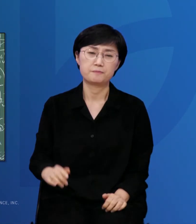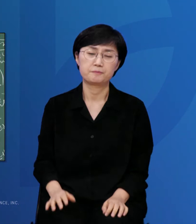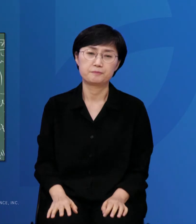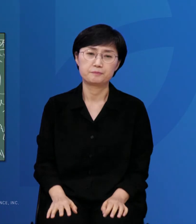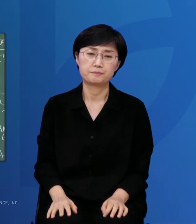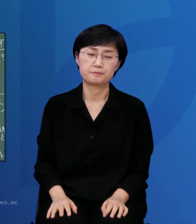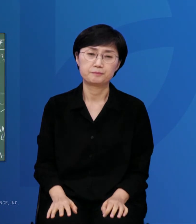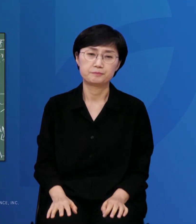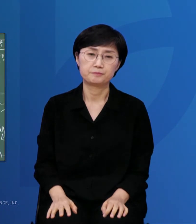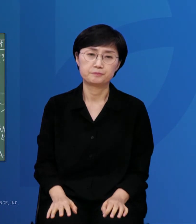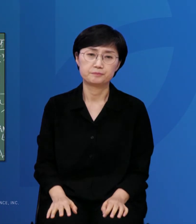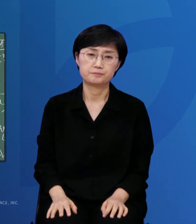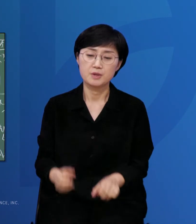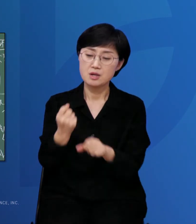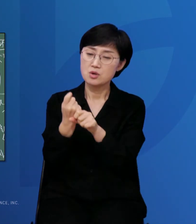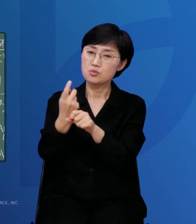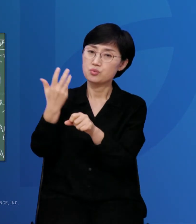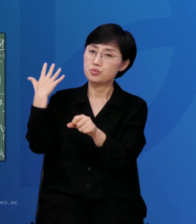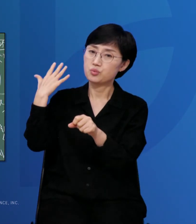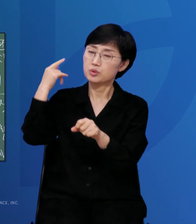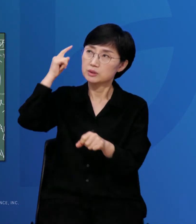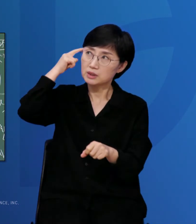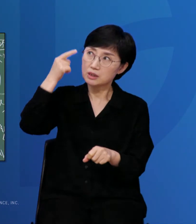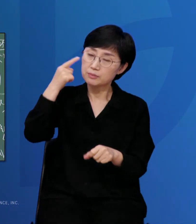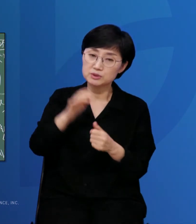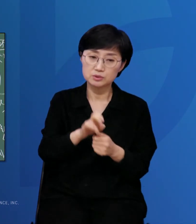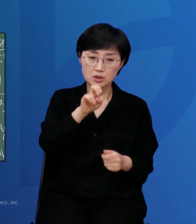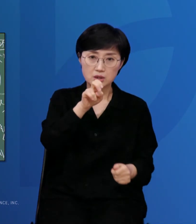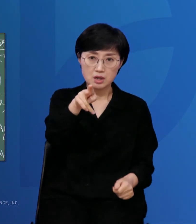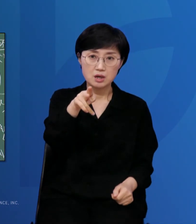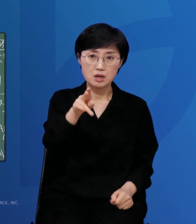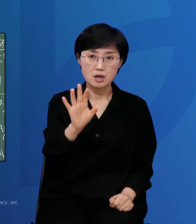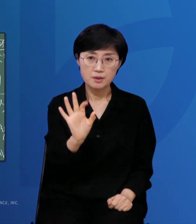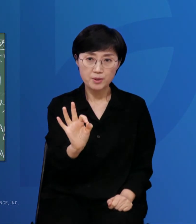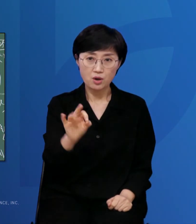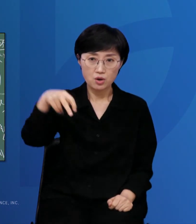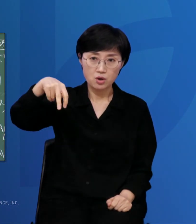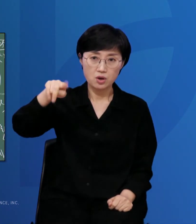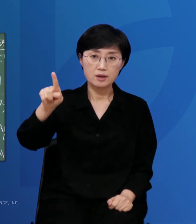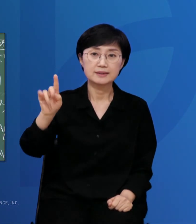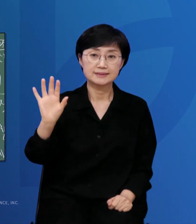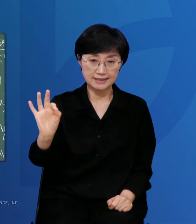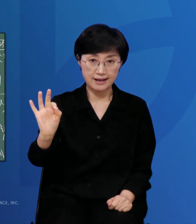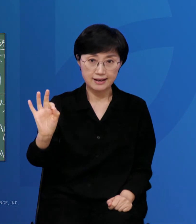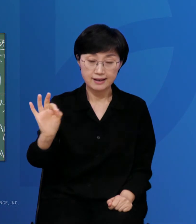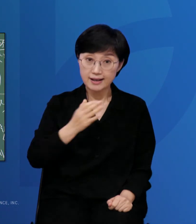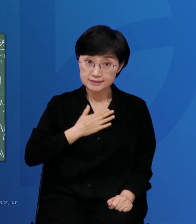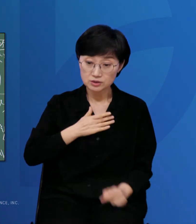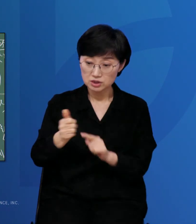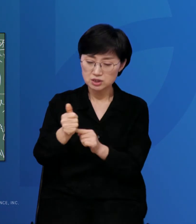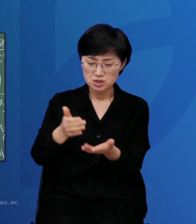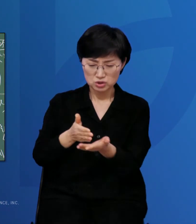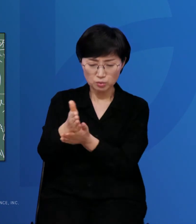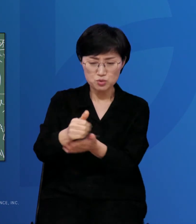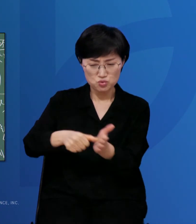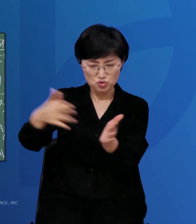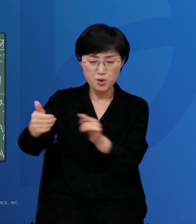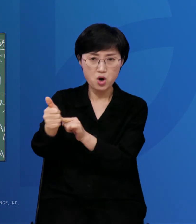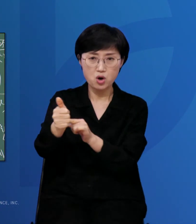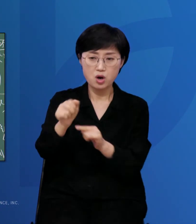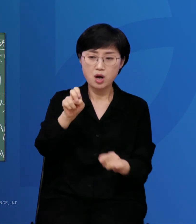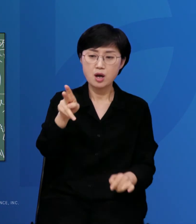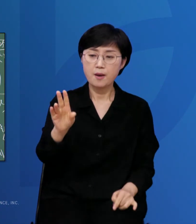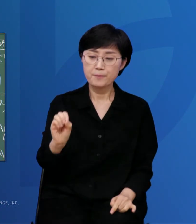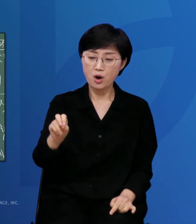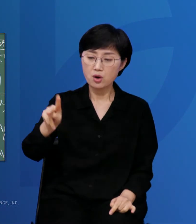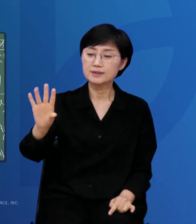不是医疗人员没必要出去，是医务人员，你给他药，对吧？ 몇 년 전에 이런 말씀이잖아요. 그 저 명상 운동 전문가 불러서 이 지금 이 사람들이 영상으로 다 내보내본